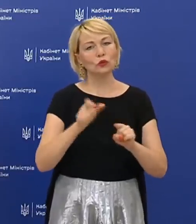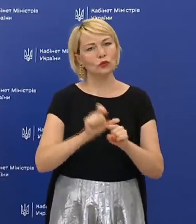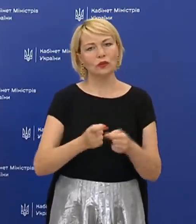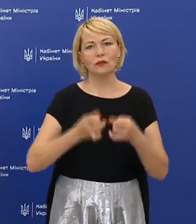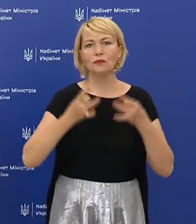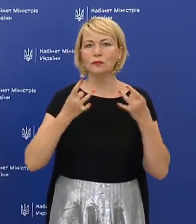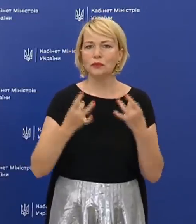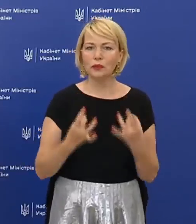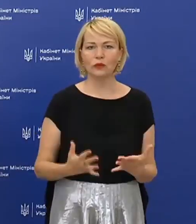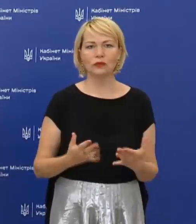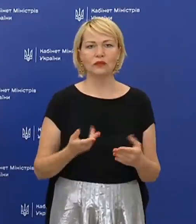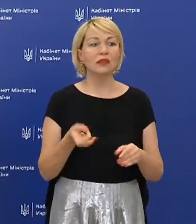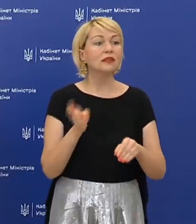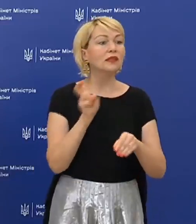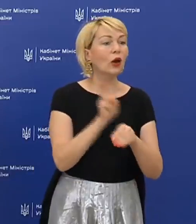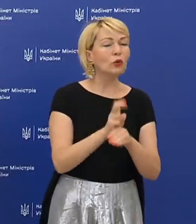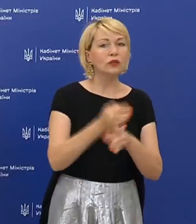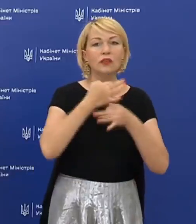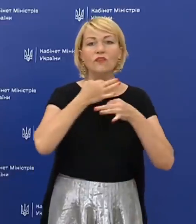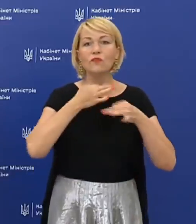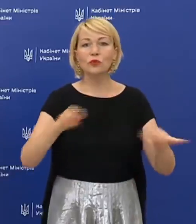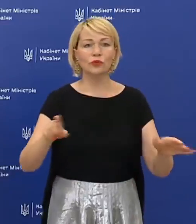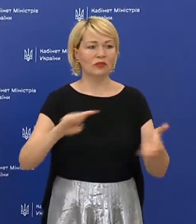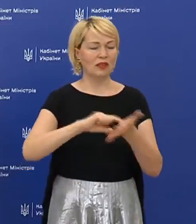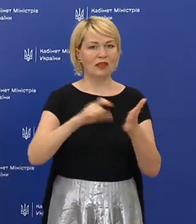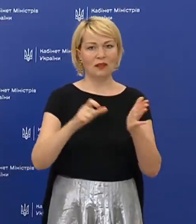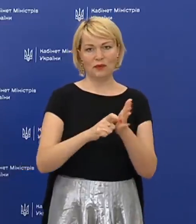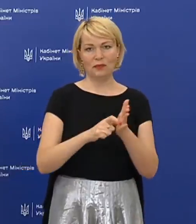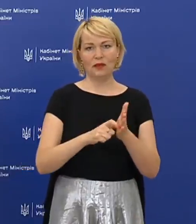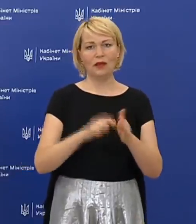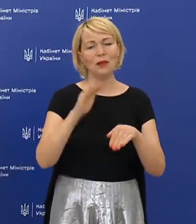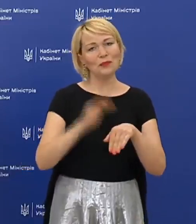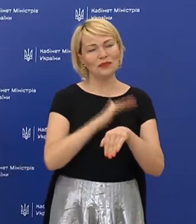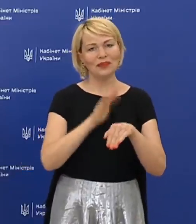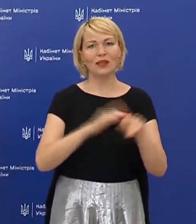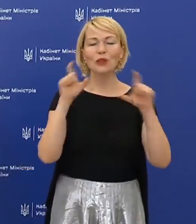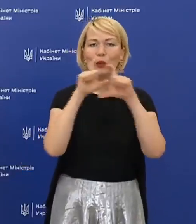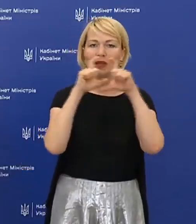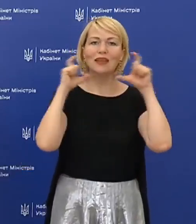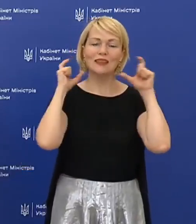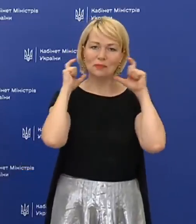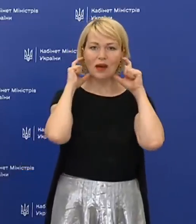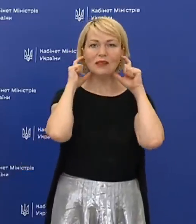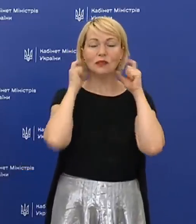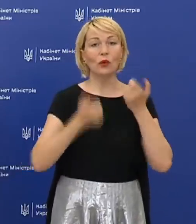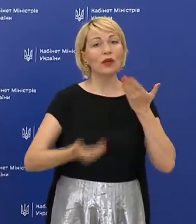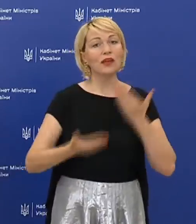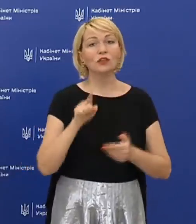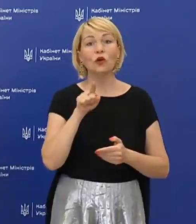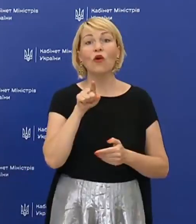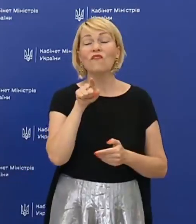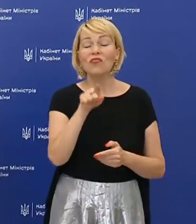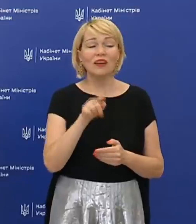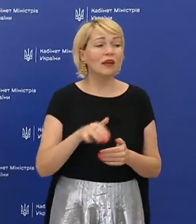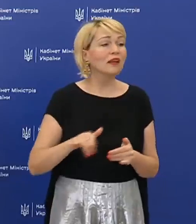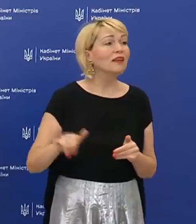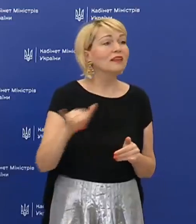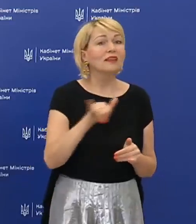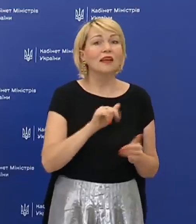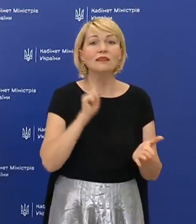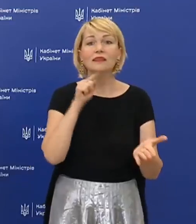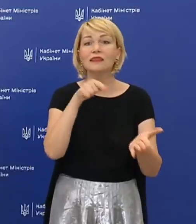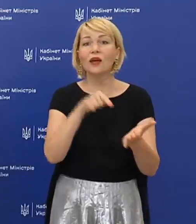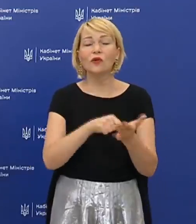просто. Заходите в будь-яке приміщення, одягайте, будь ласка, маску. Якщо ви десь